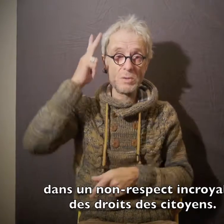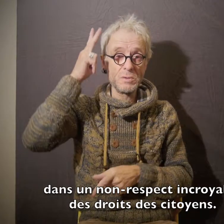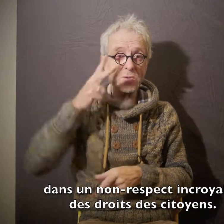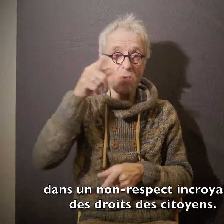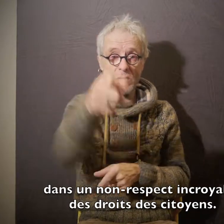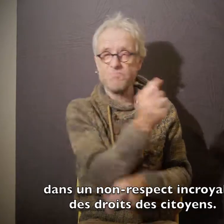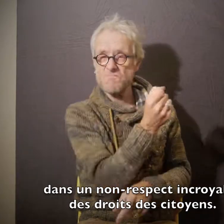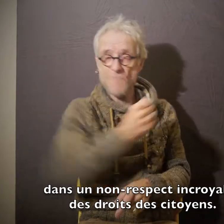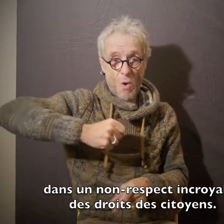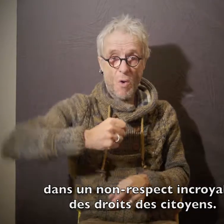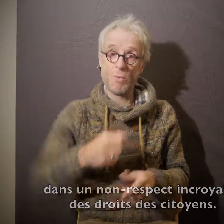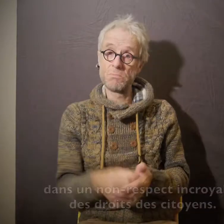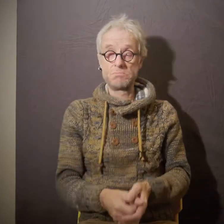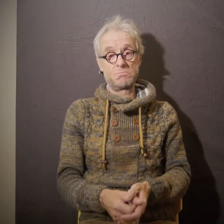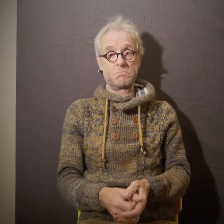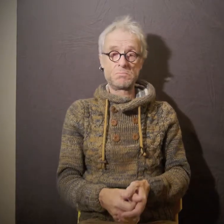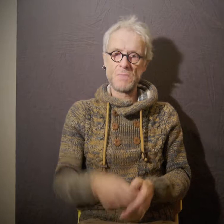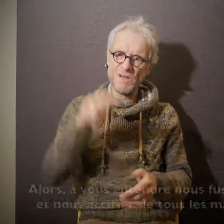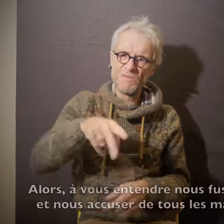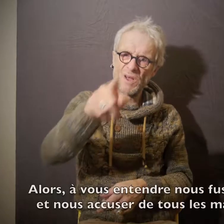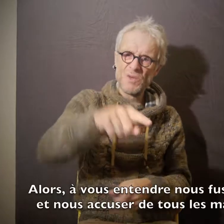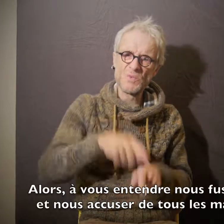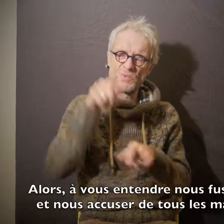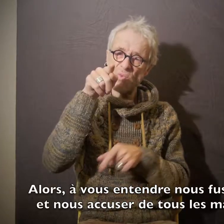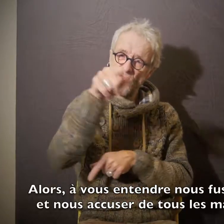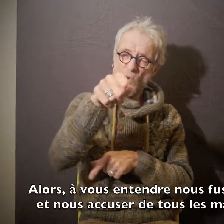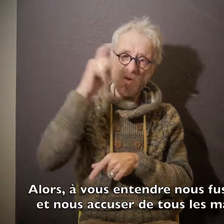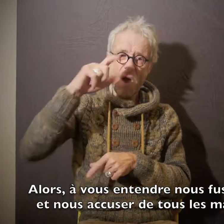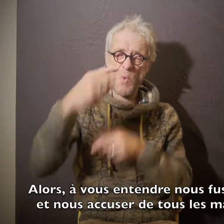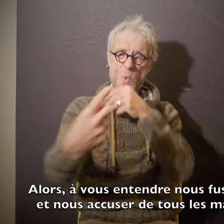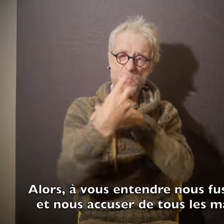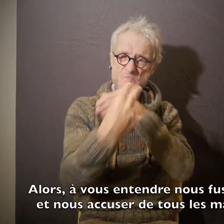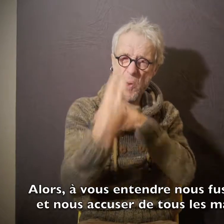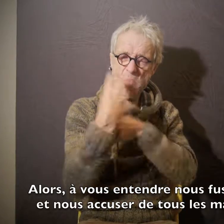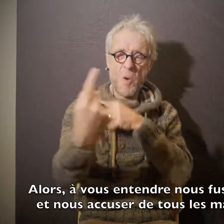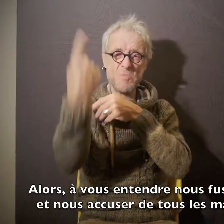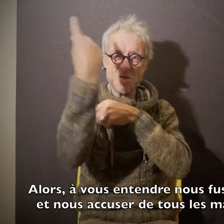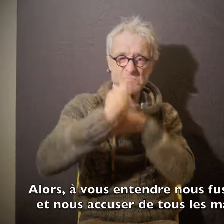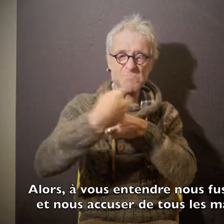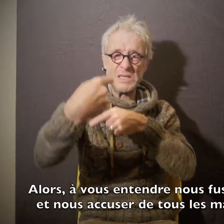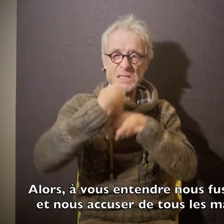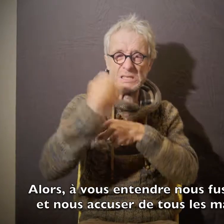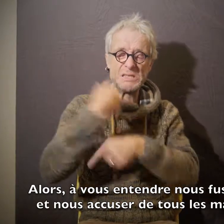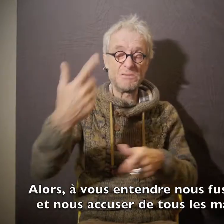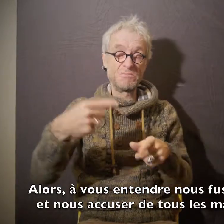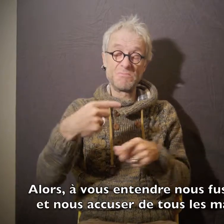incroyable des droits des citoyens. Alors, à vous entendre nous fustiger et nous accuser de tous les